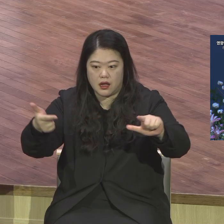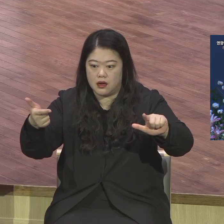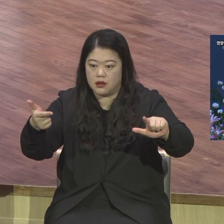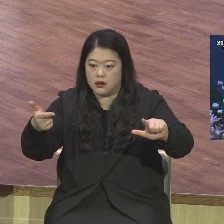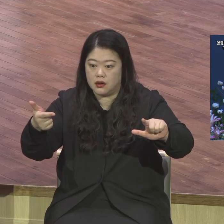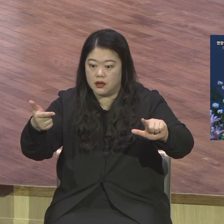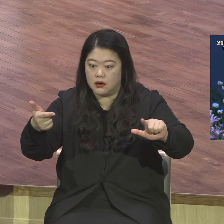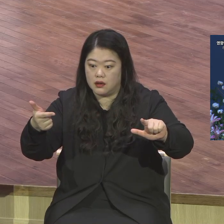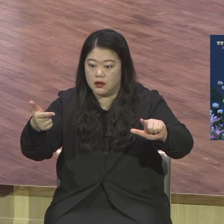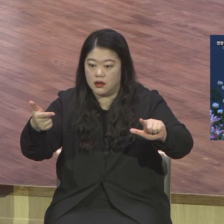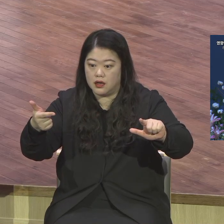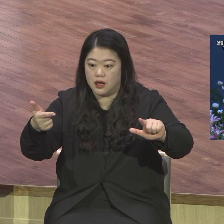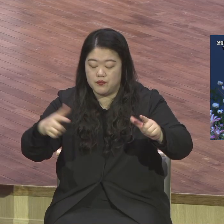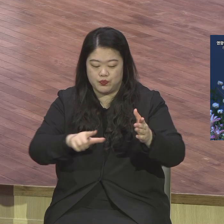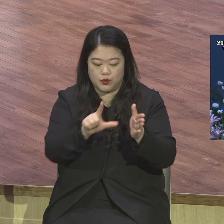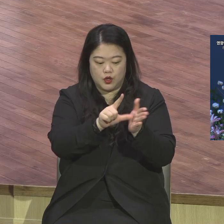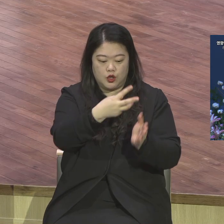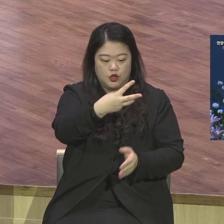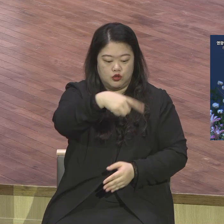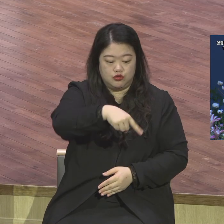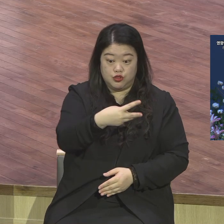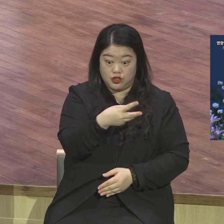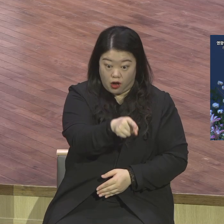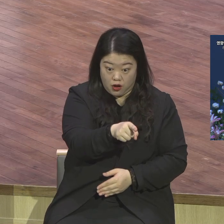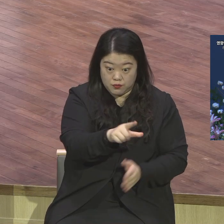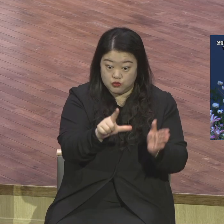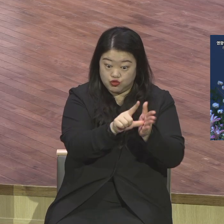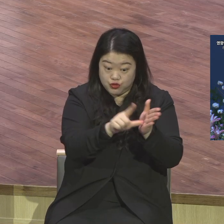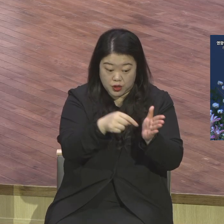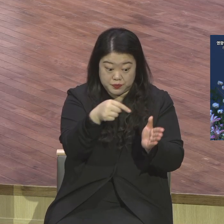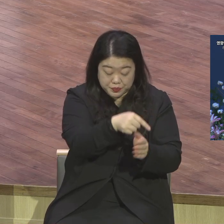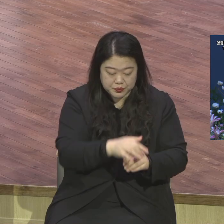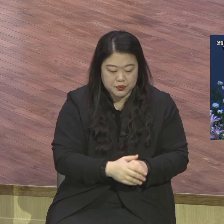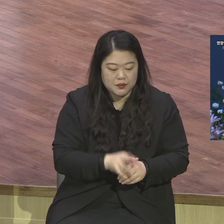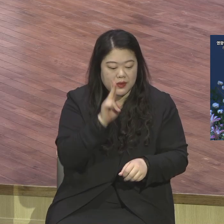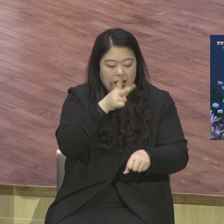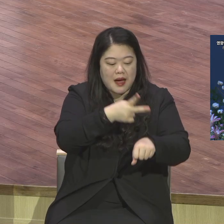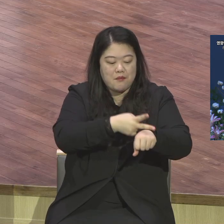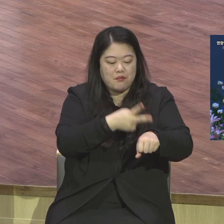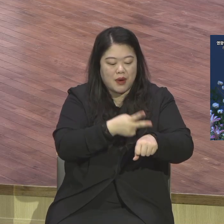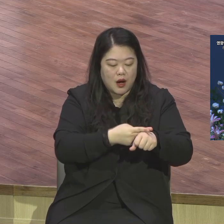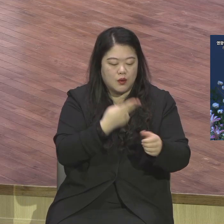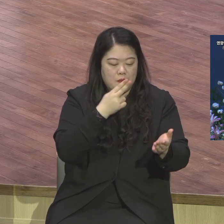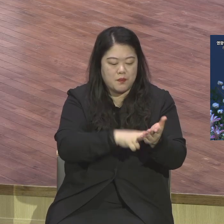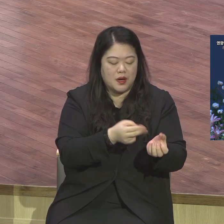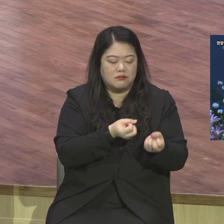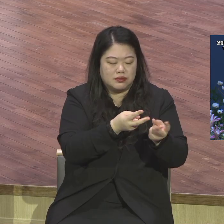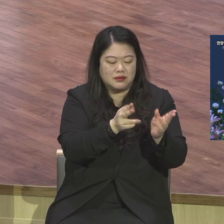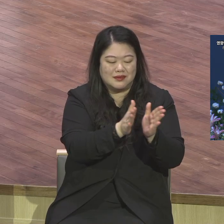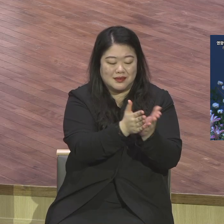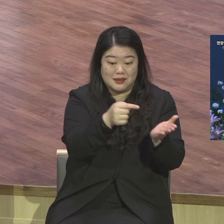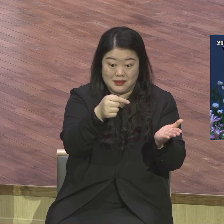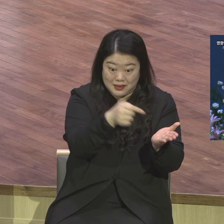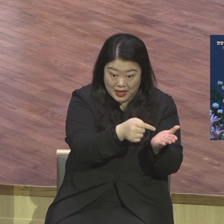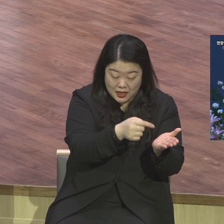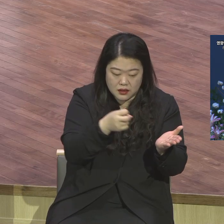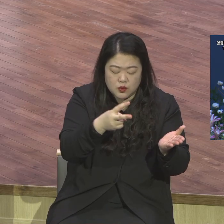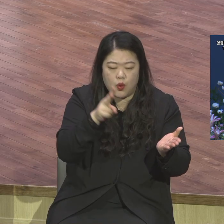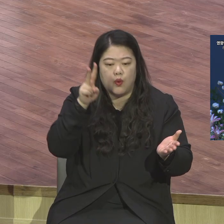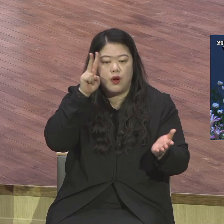마틴 루트는 바울서신과 야고보서 간의 이 모순의 불일치를